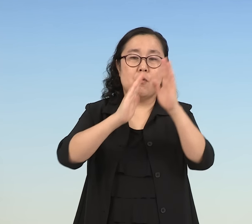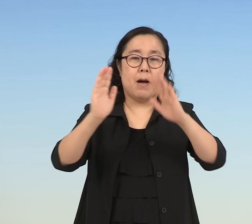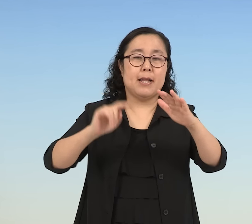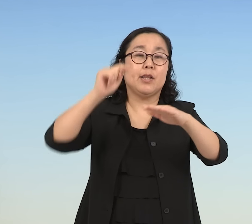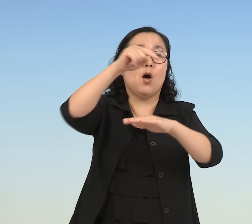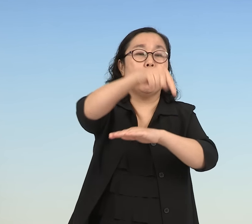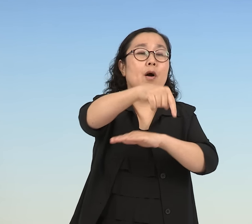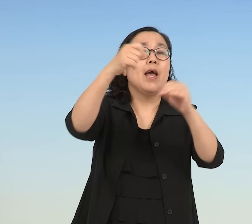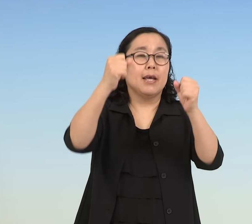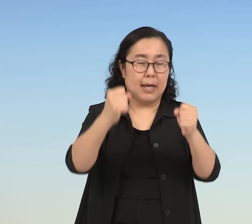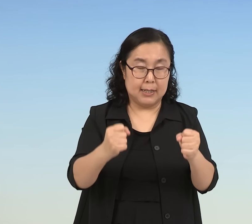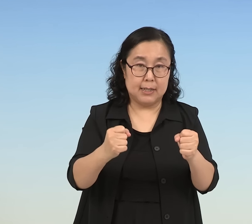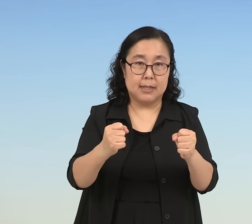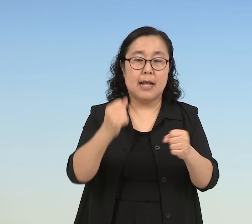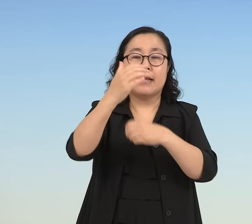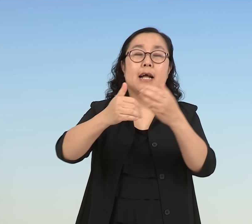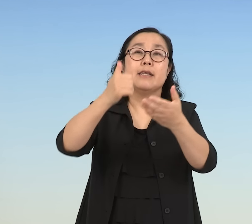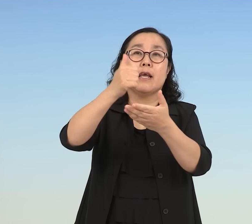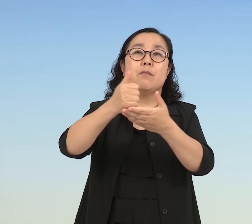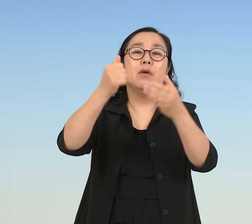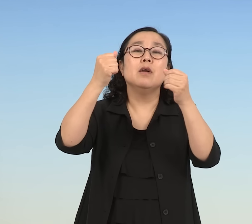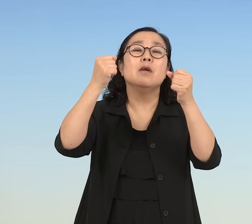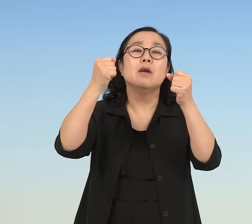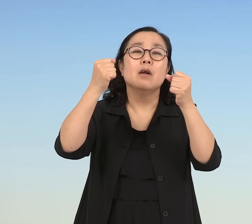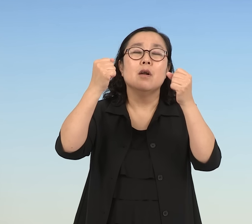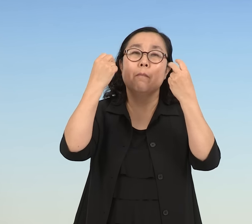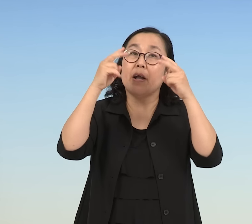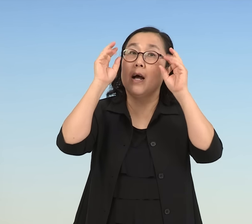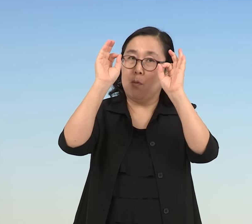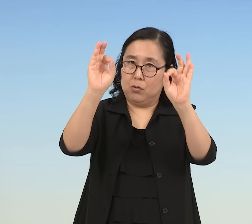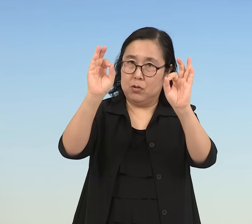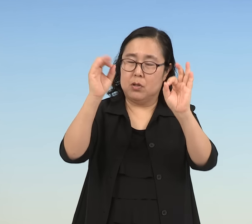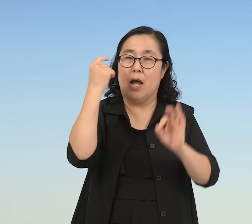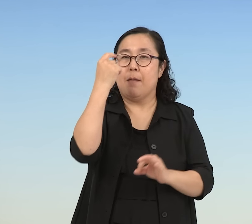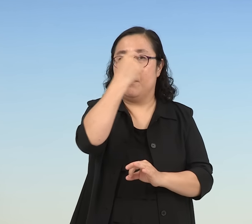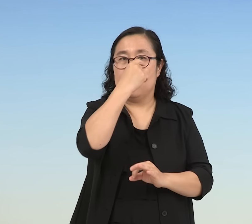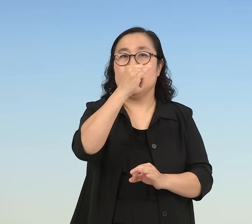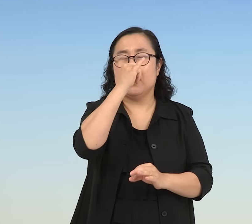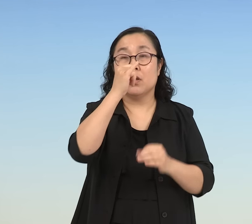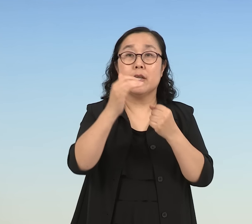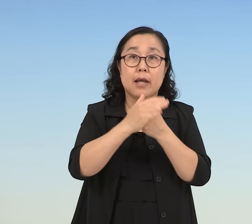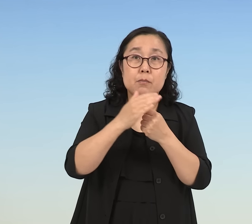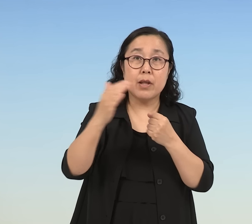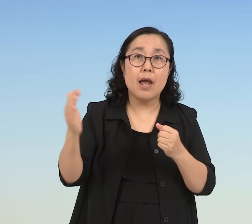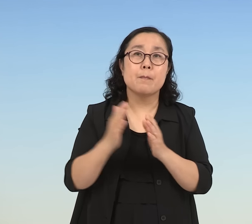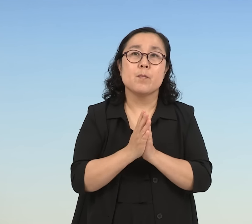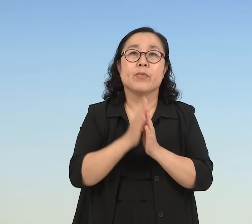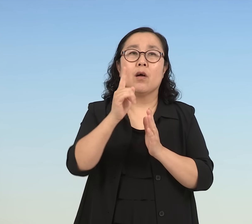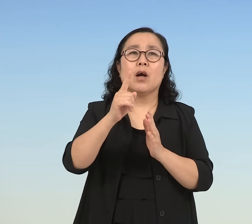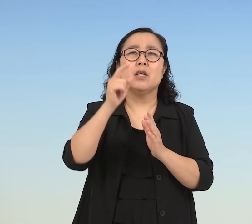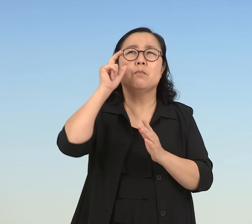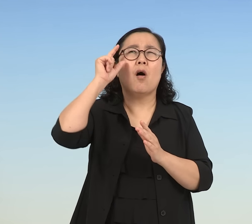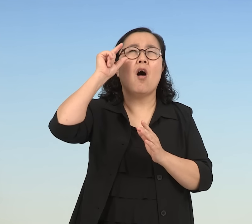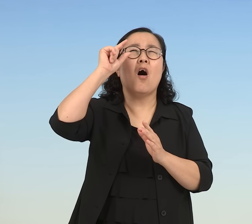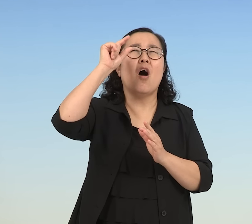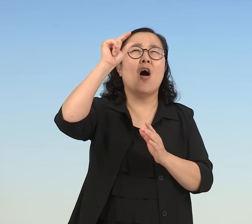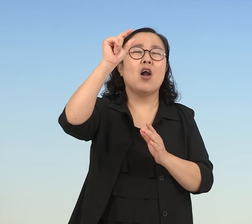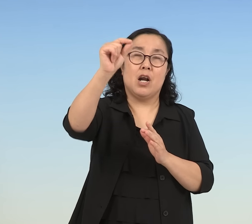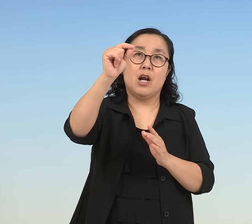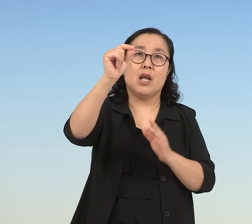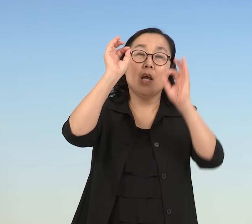계시는 세계, 푸른 풀밭 너머에 계시는 하나님, 거기까지 볼 수 있는 안목이 있었기 때문에, 거기까지 볼 수